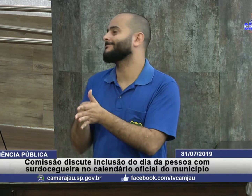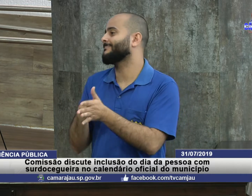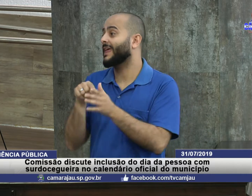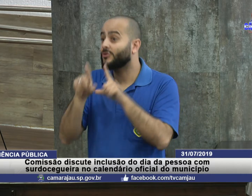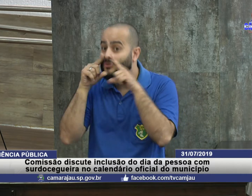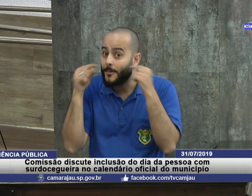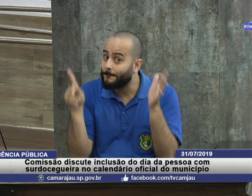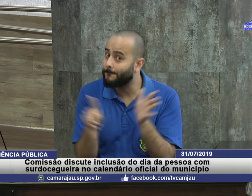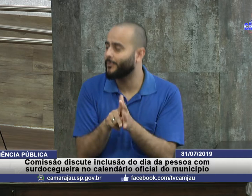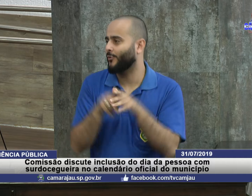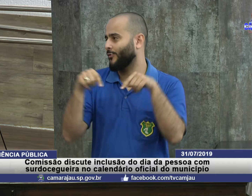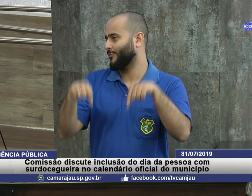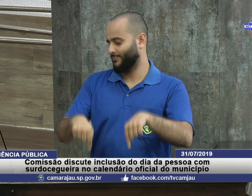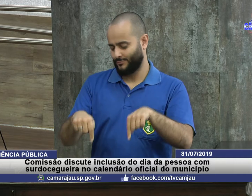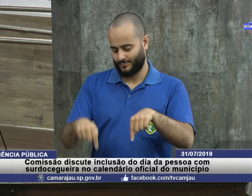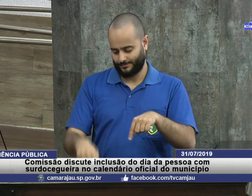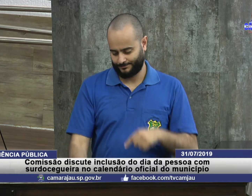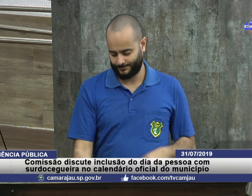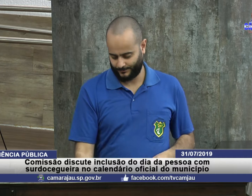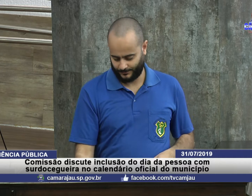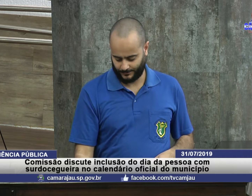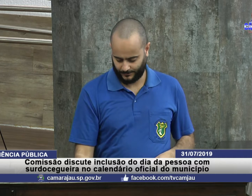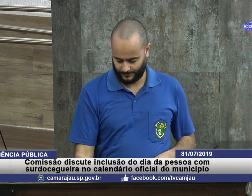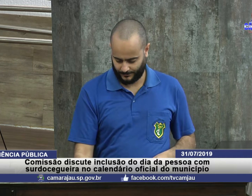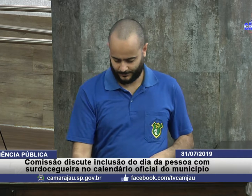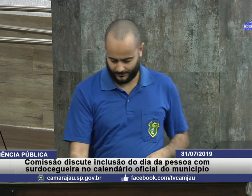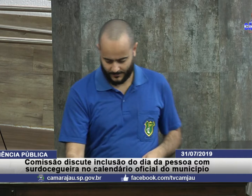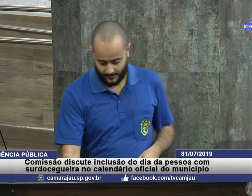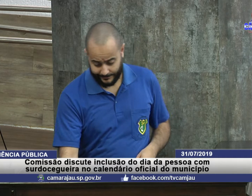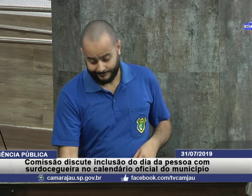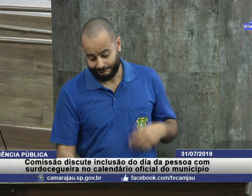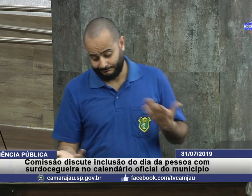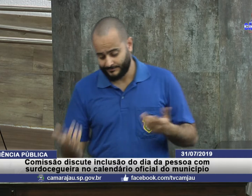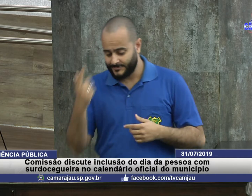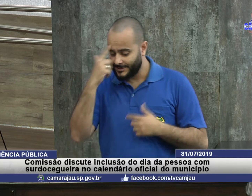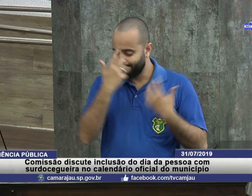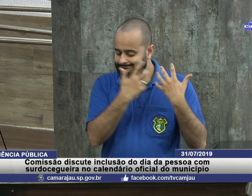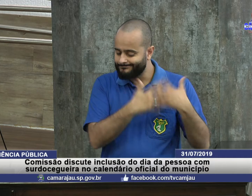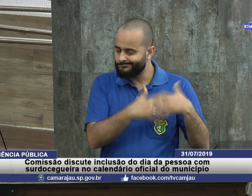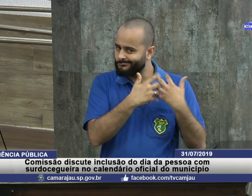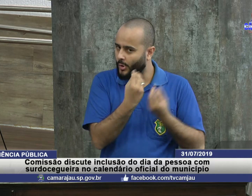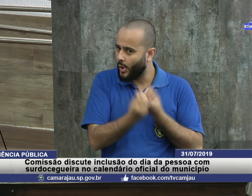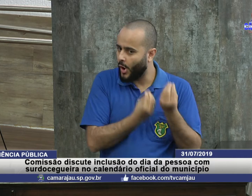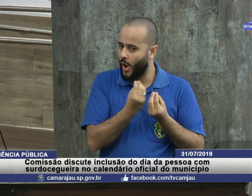de visão. Então, esses são dados daqui do nosso município.